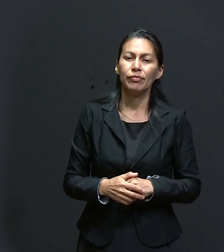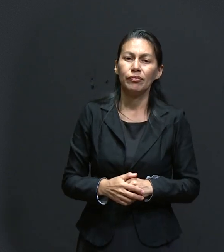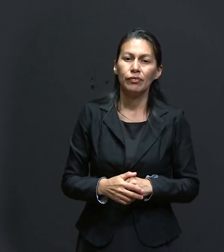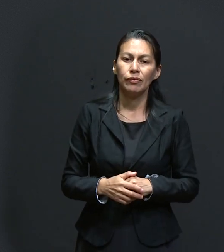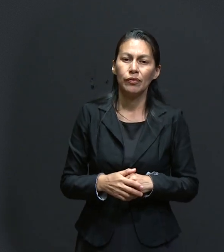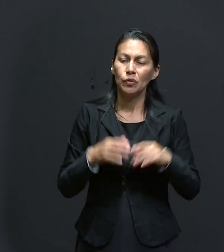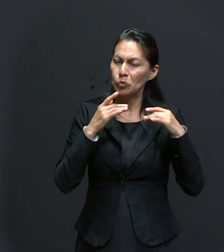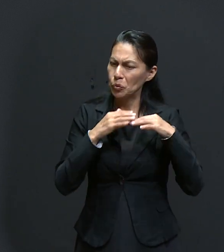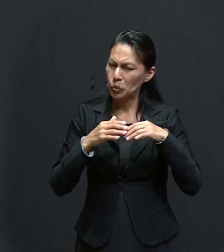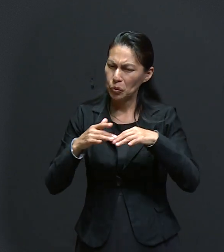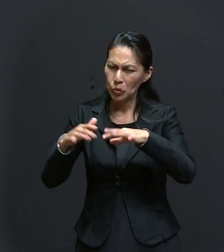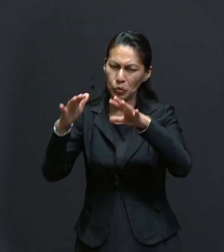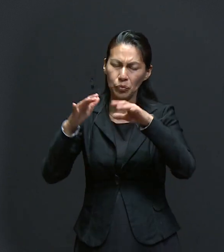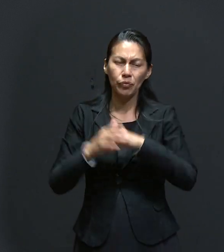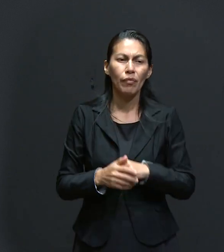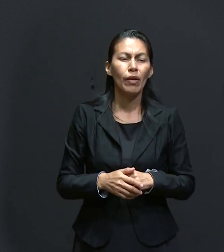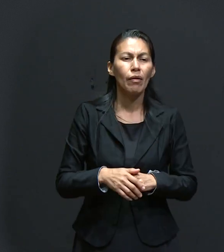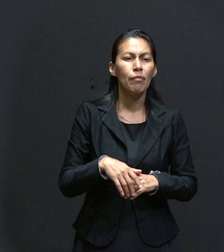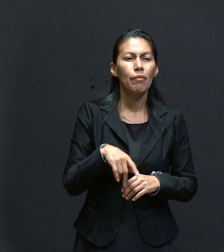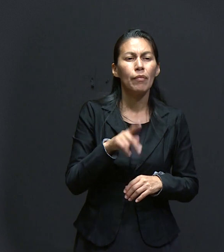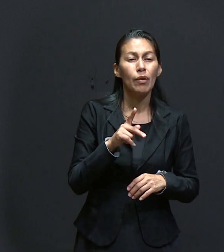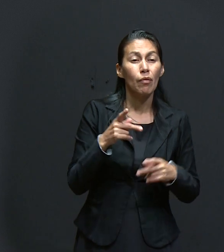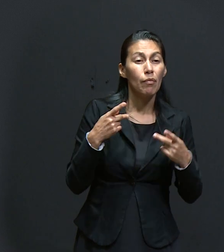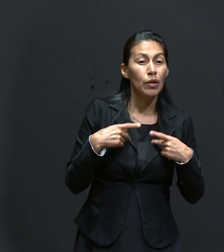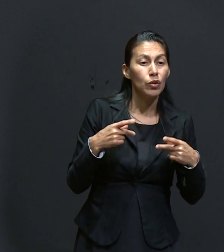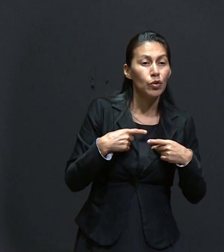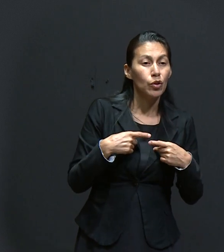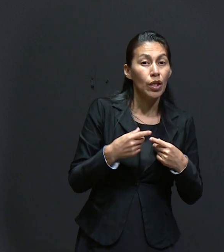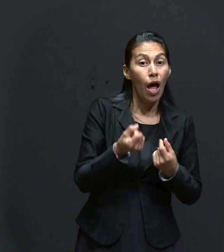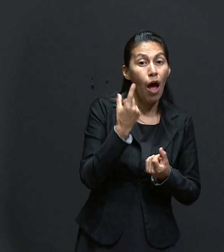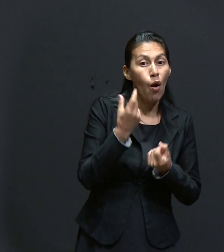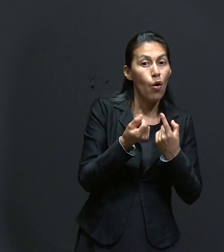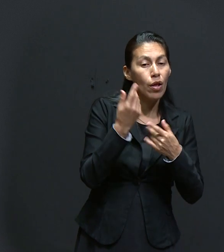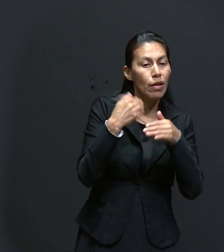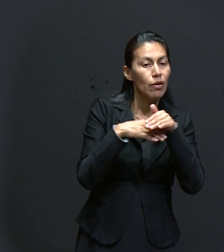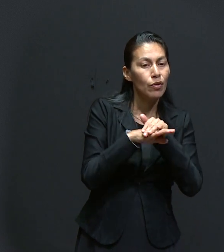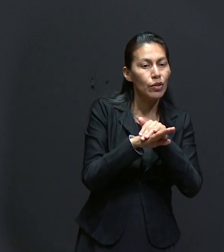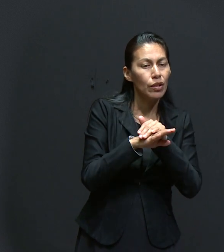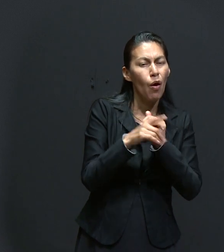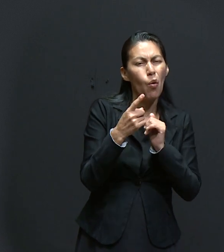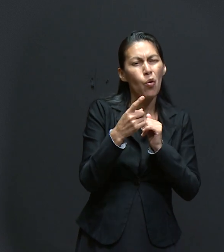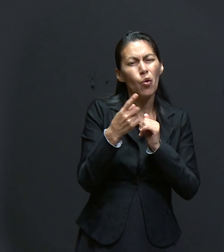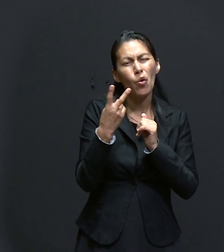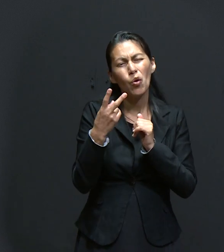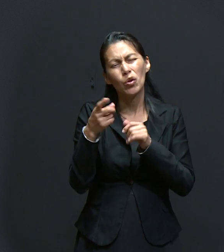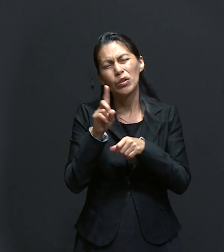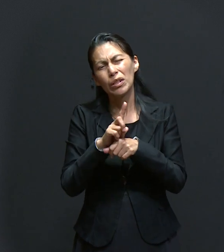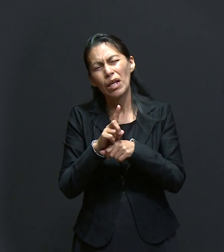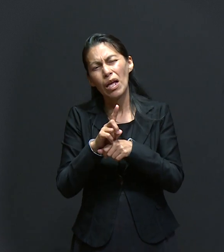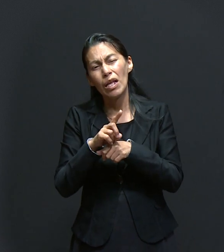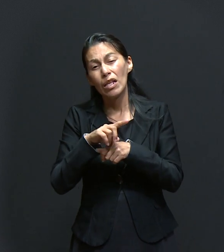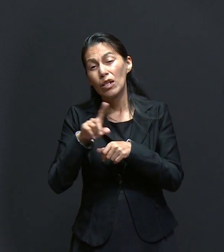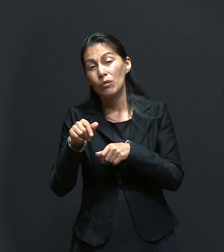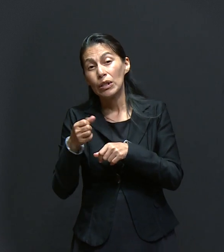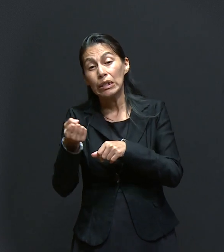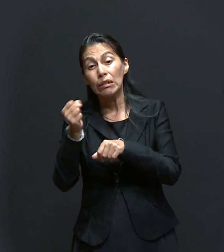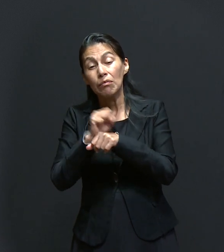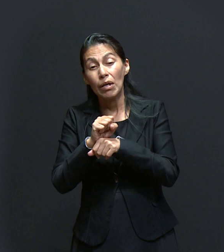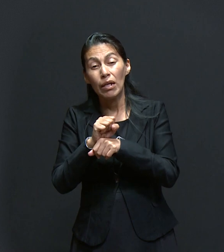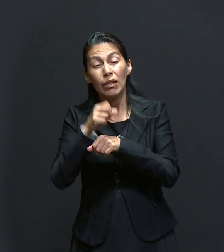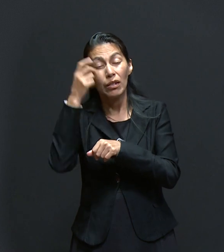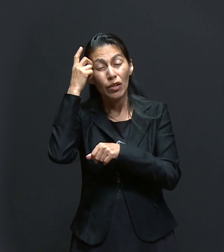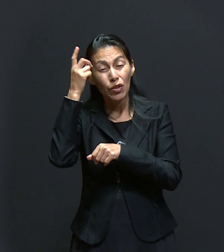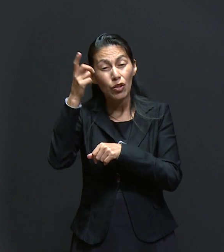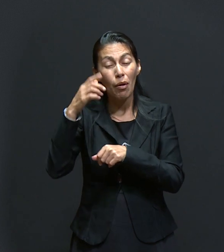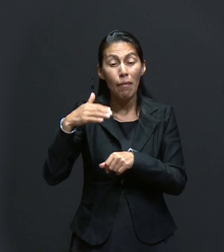estaban viviendo alrededor buscando refugio pensamos qué va a pasar en 12 días pero quedaron allí por par de semanas